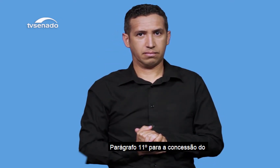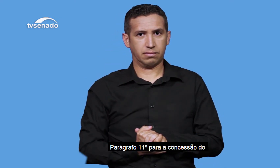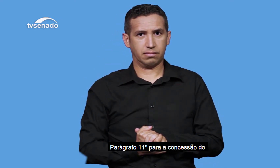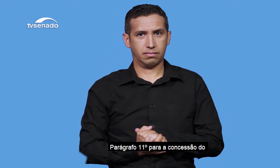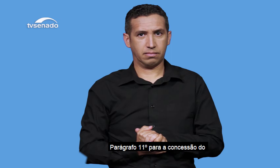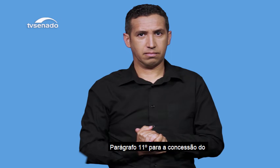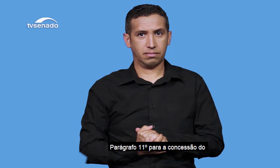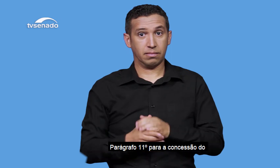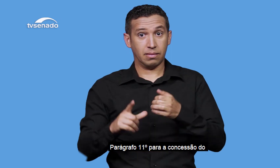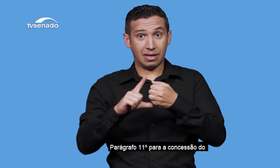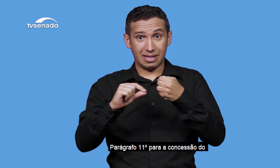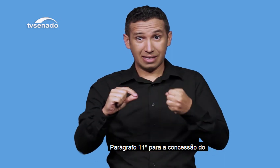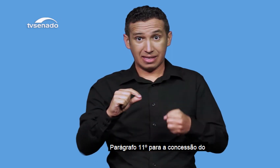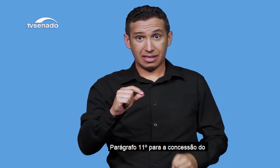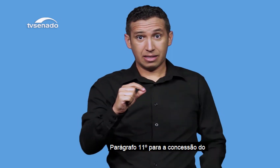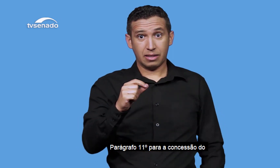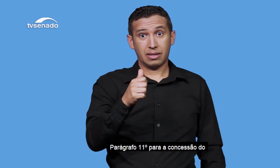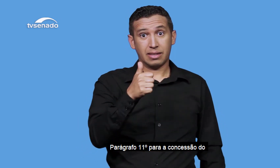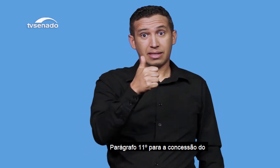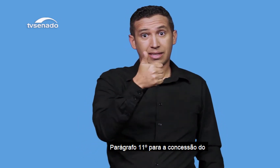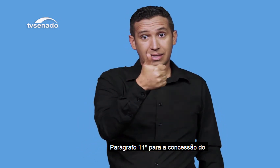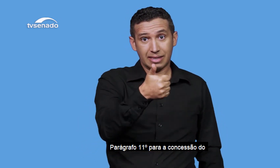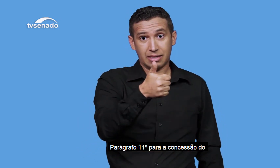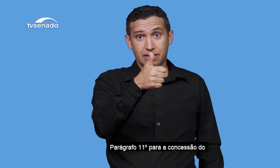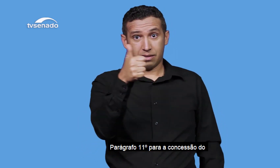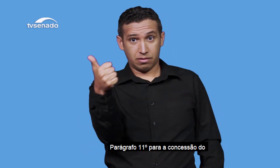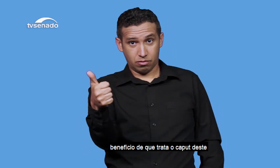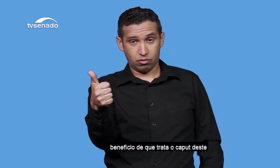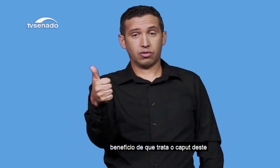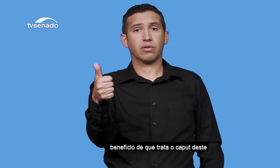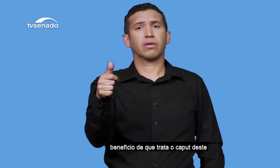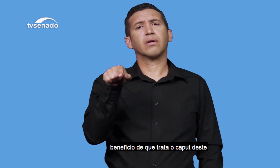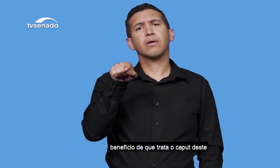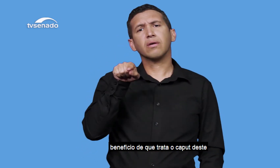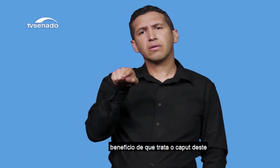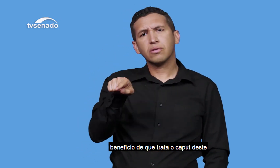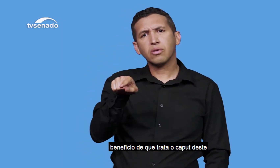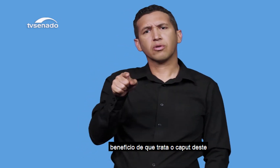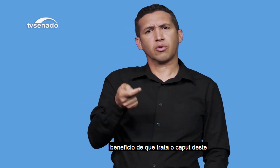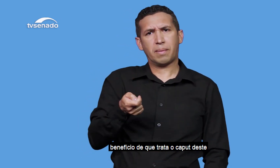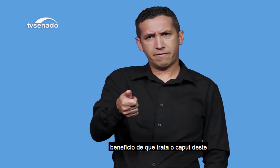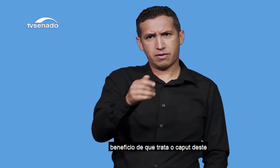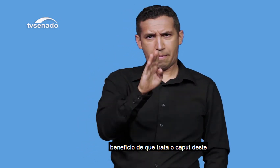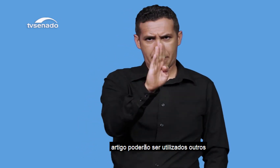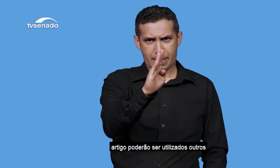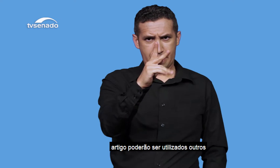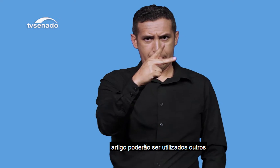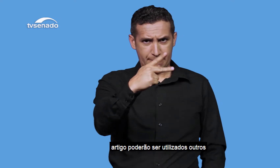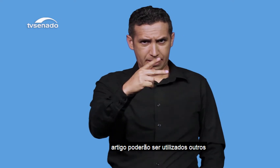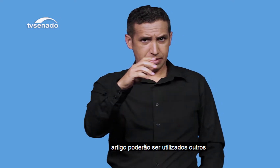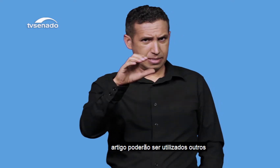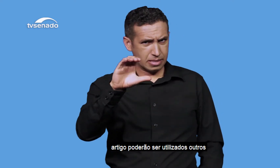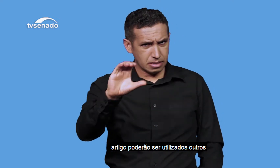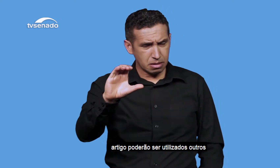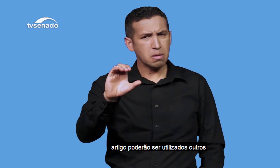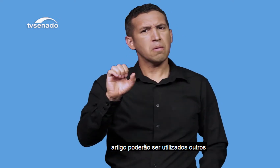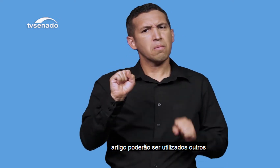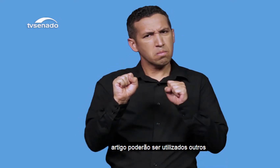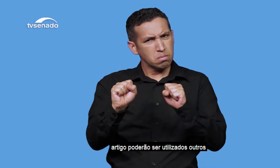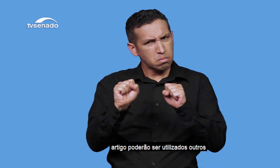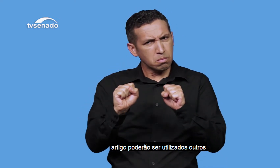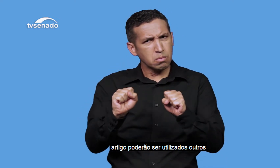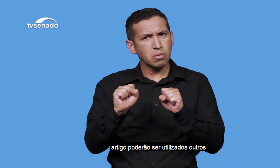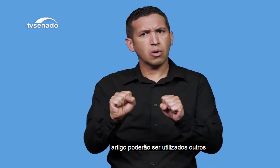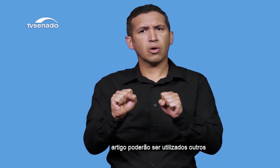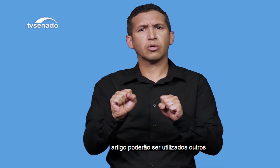parágrafo 11º para a concessão do benefício de que trata o caput deste artigo poderão